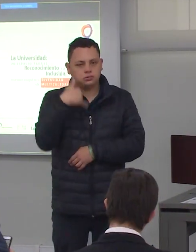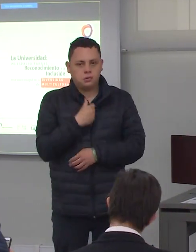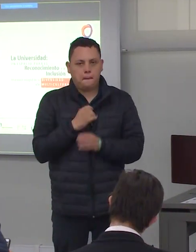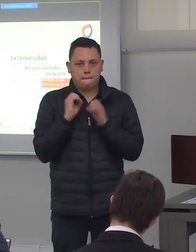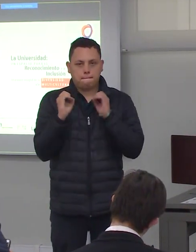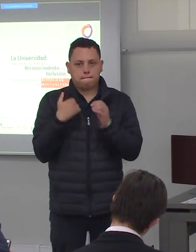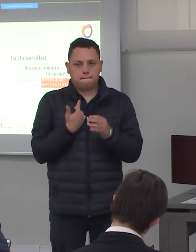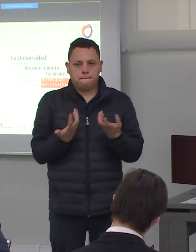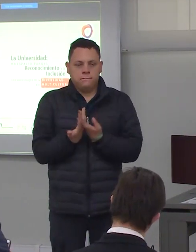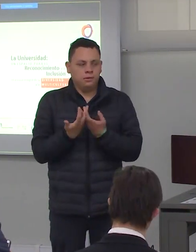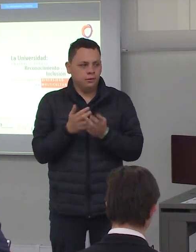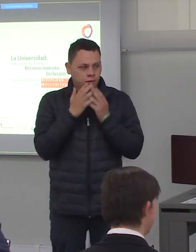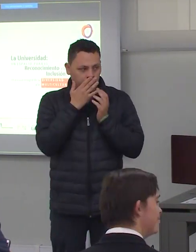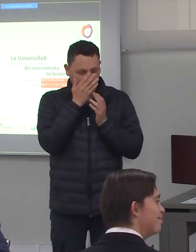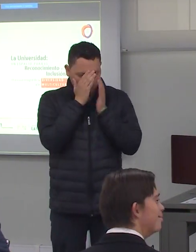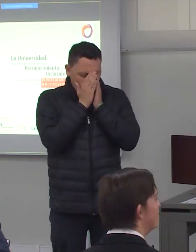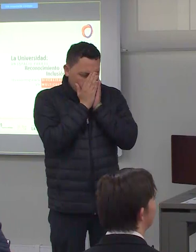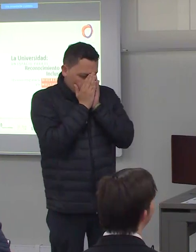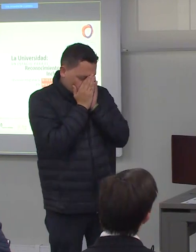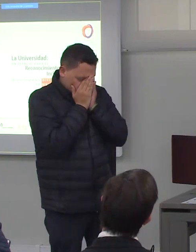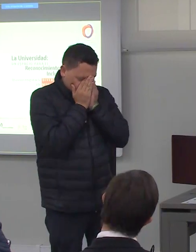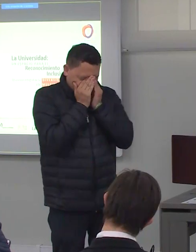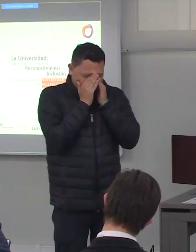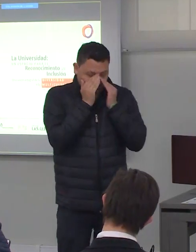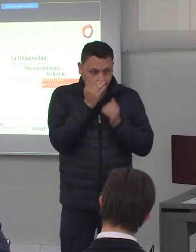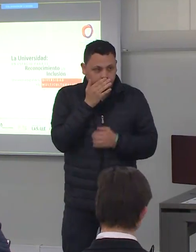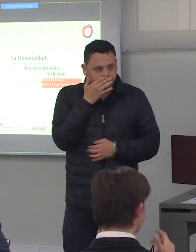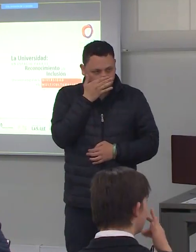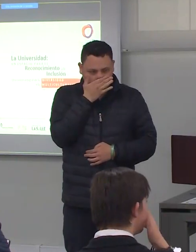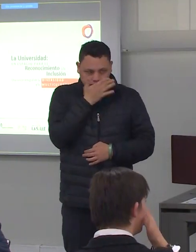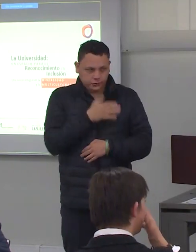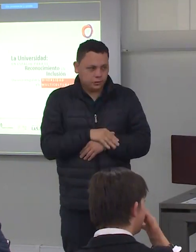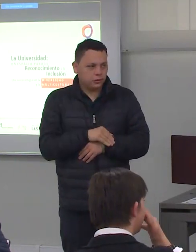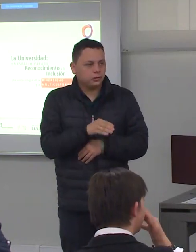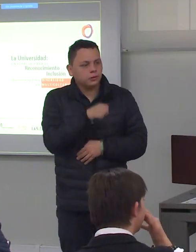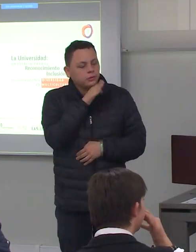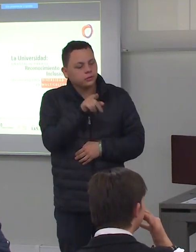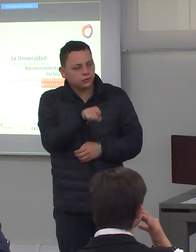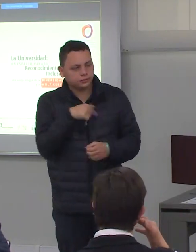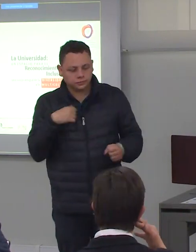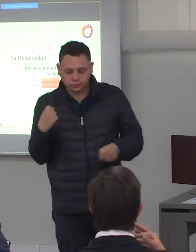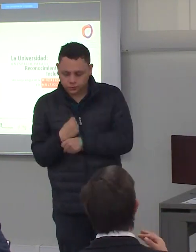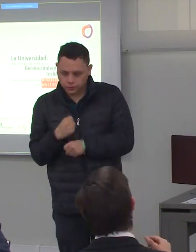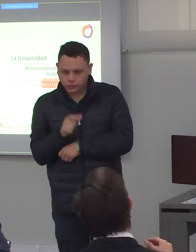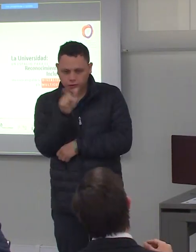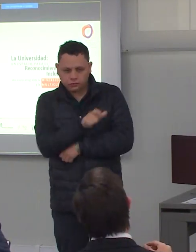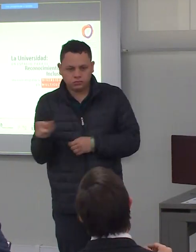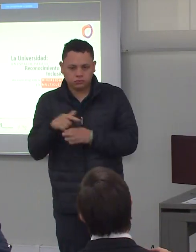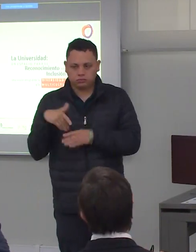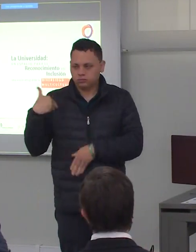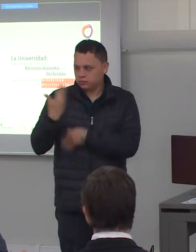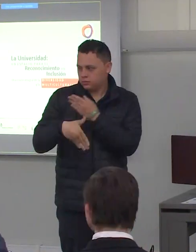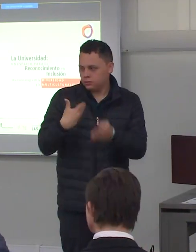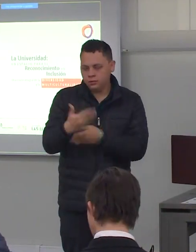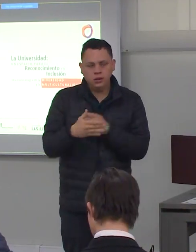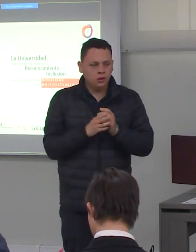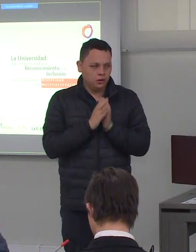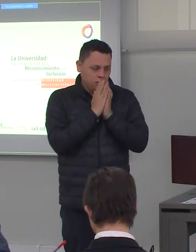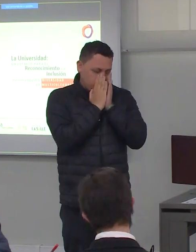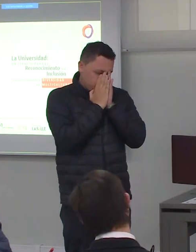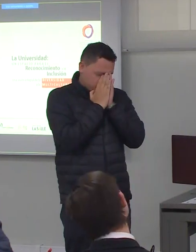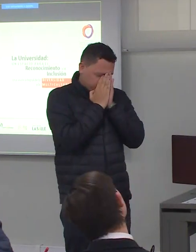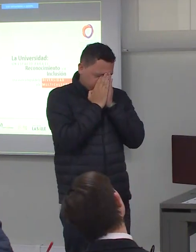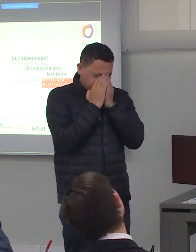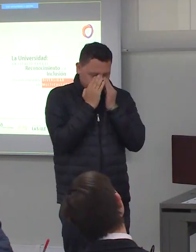sé pero que aprendo cada día con los actores que son mis amigos y con todos estos procesos nosotros